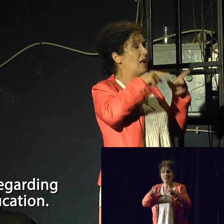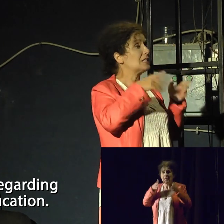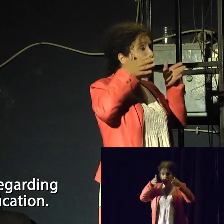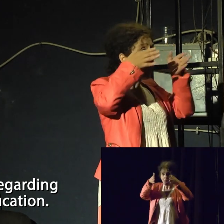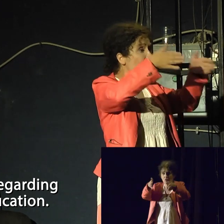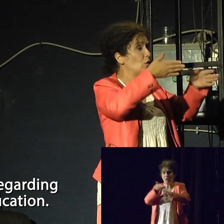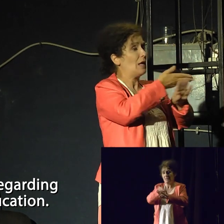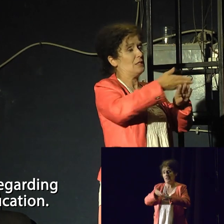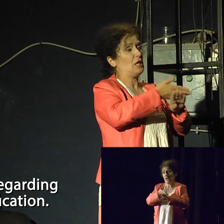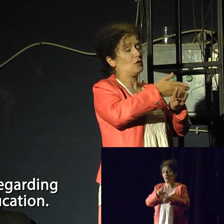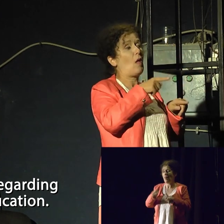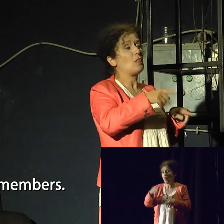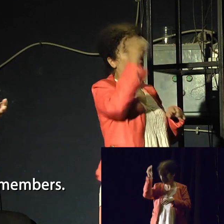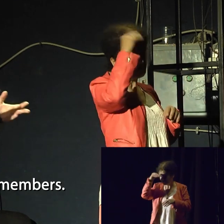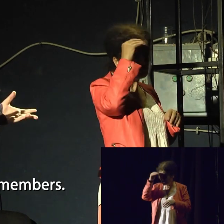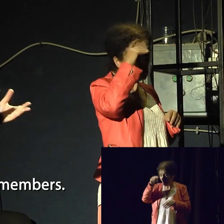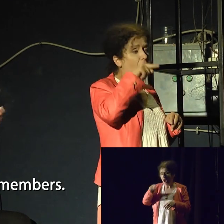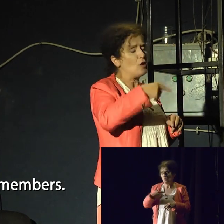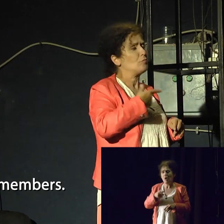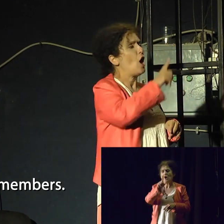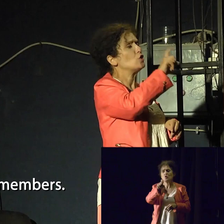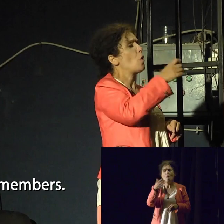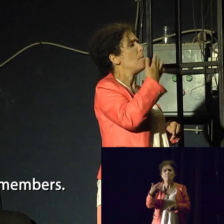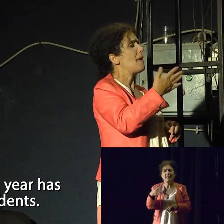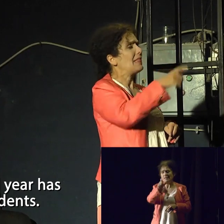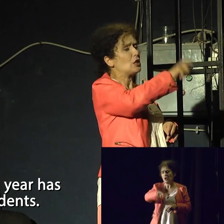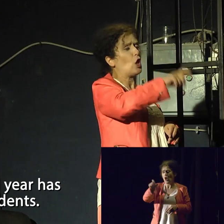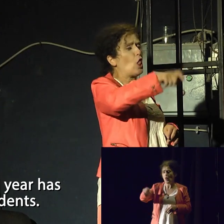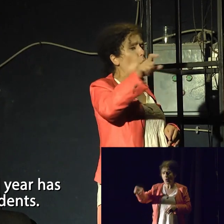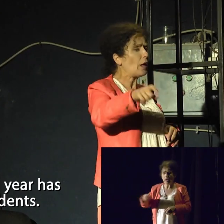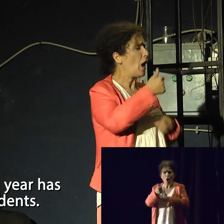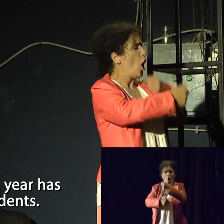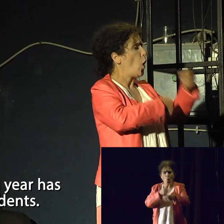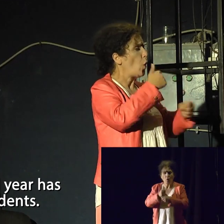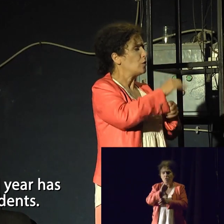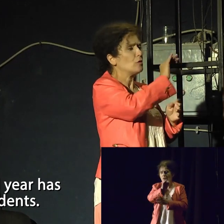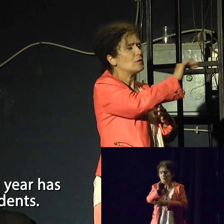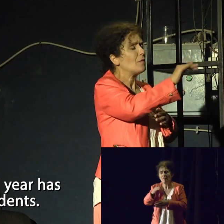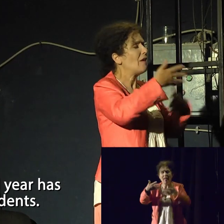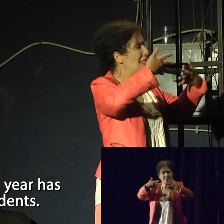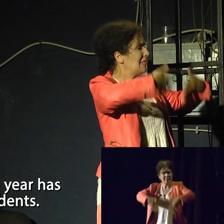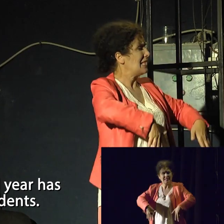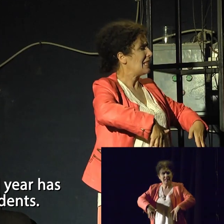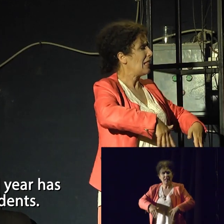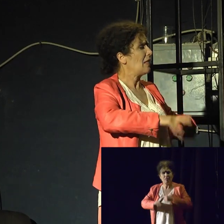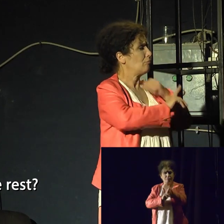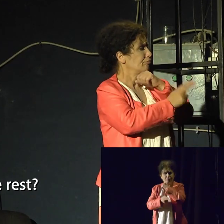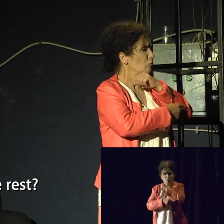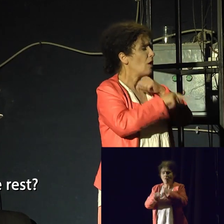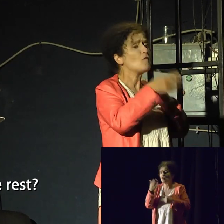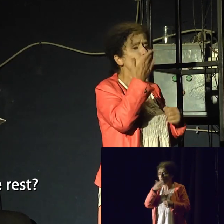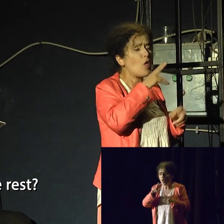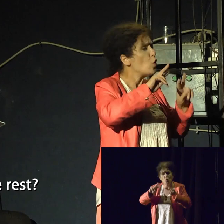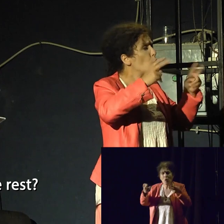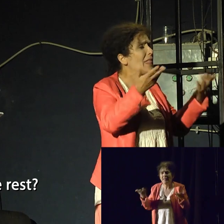сексуалното образование. Меѓутоа, ние во Хера сме 150 луѓе. Годишно се запишуваат 10.000 ученици во училиште. Каде